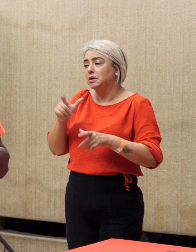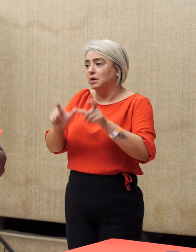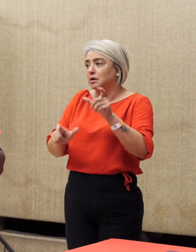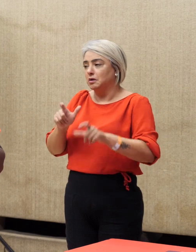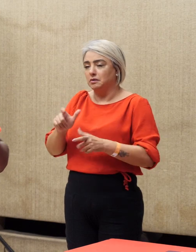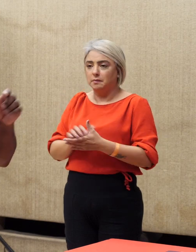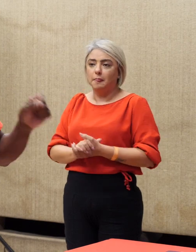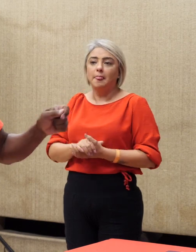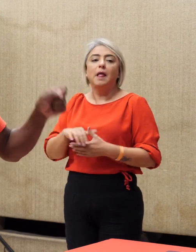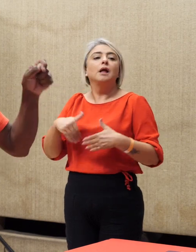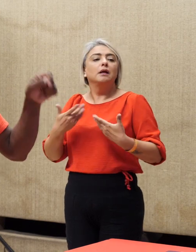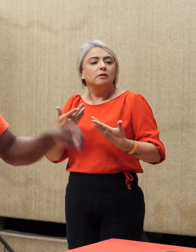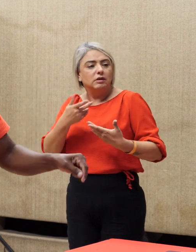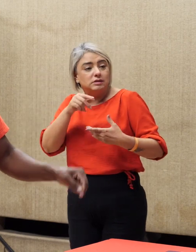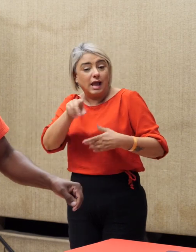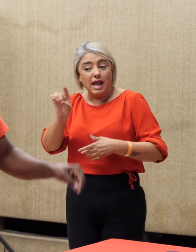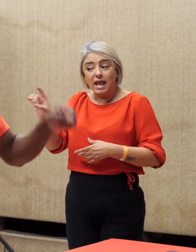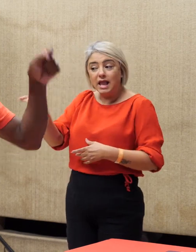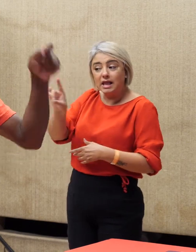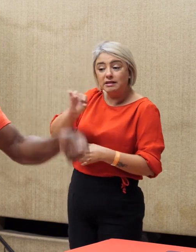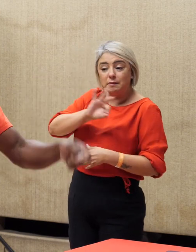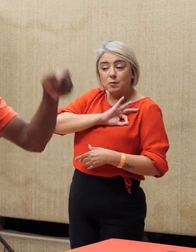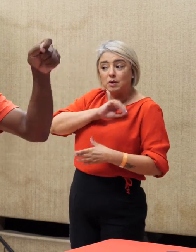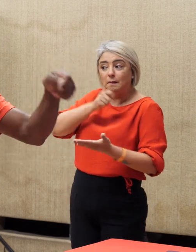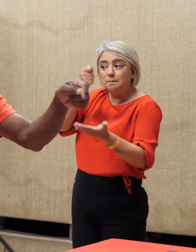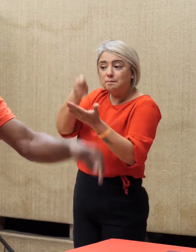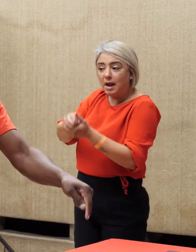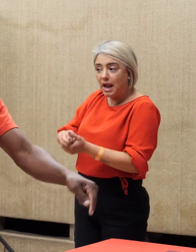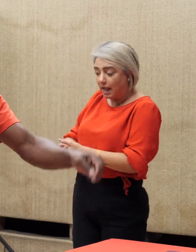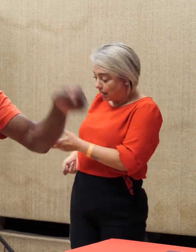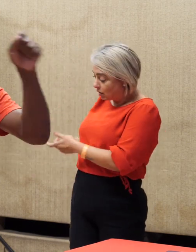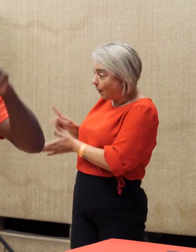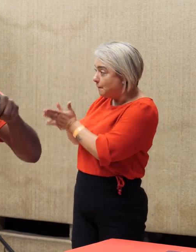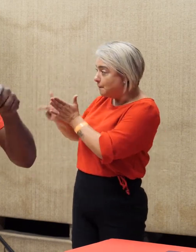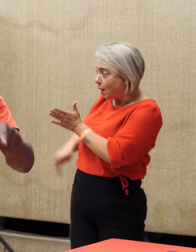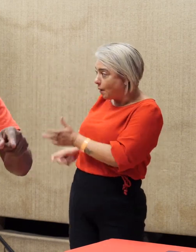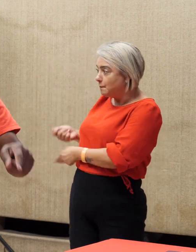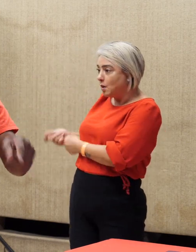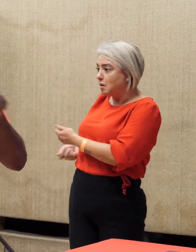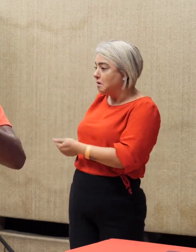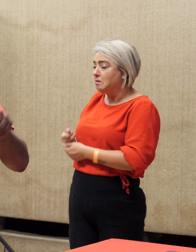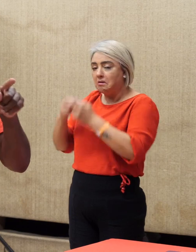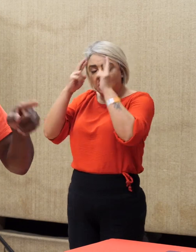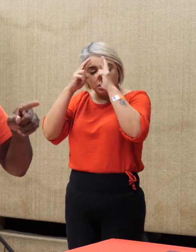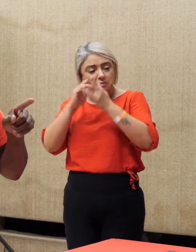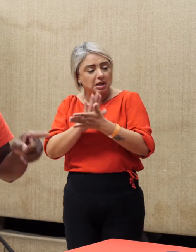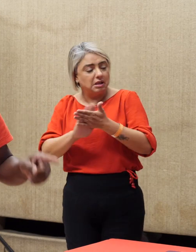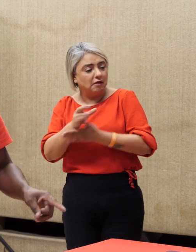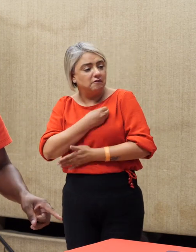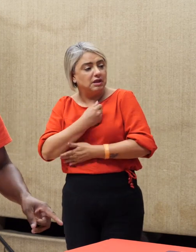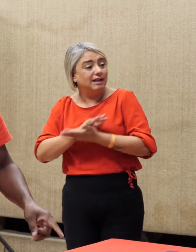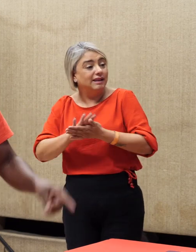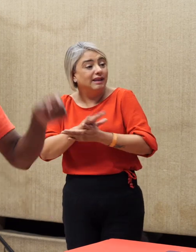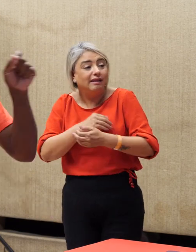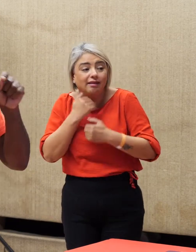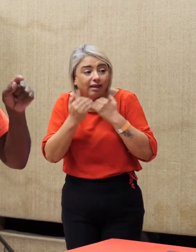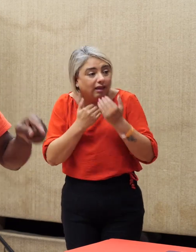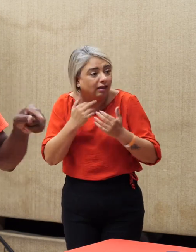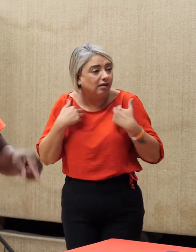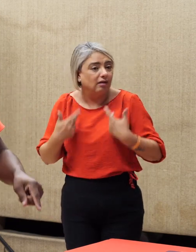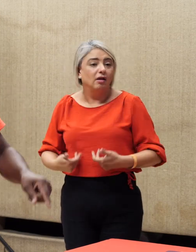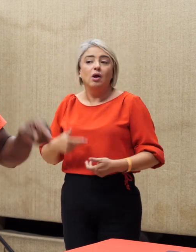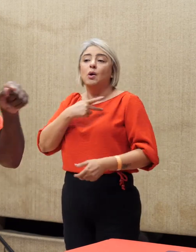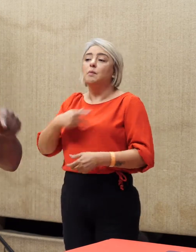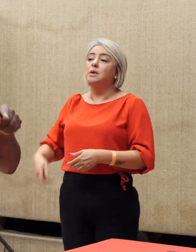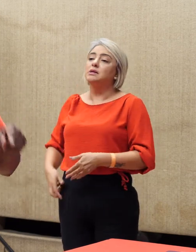que eles sejam. Então, enquanto esses policiais não pagarem e dar conta deles, eles não vão respeitar a vida de nenhum ser humano. O